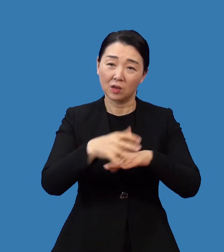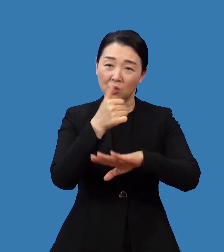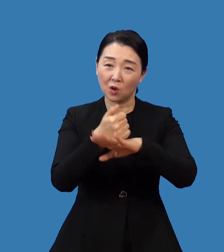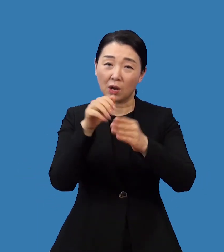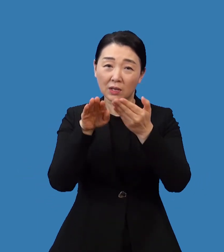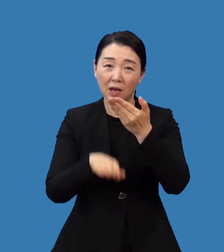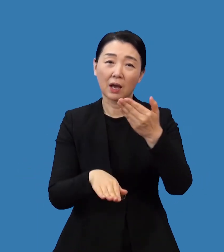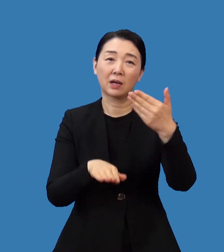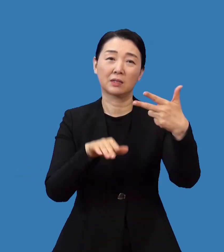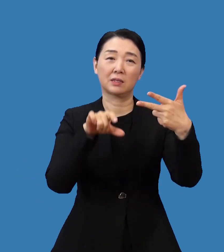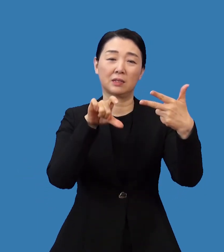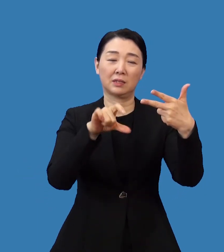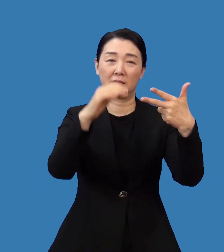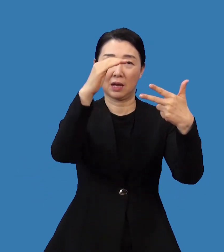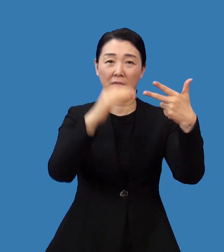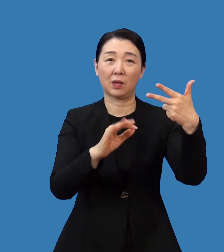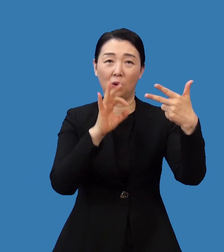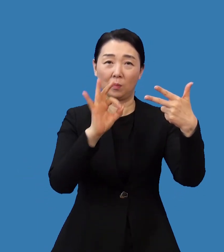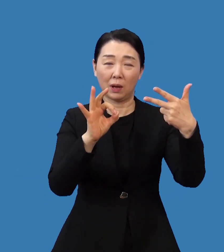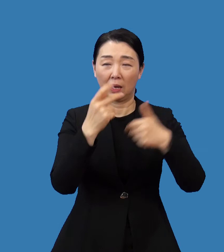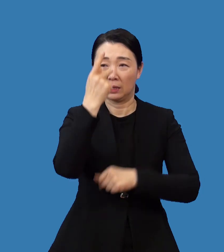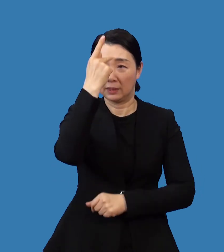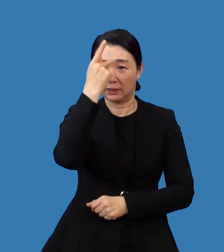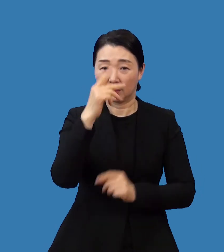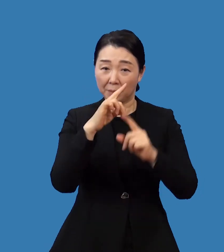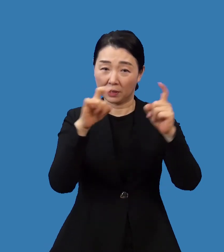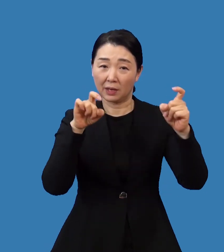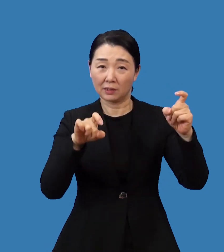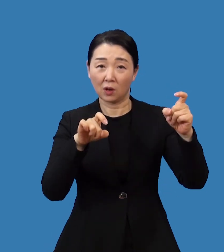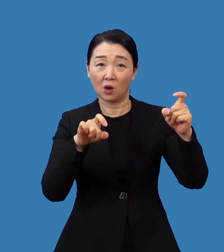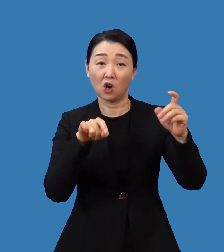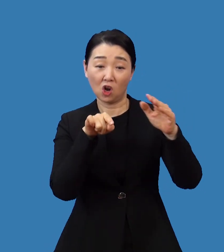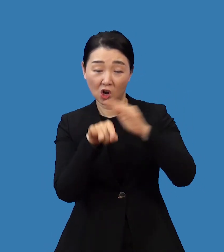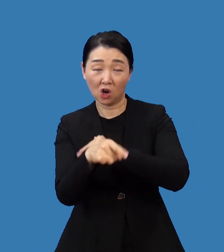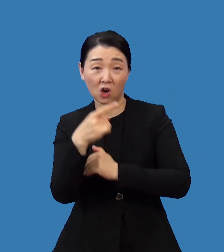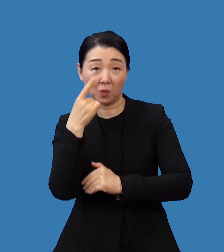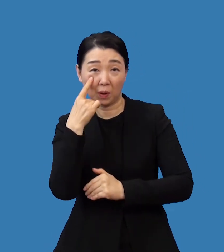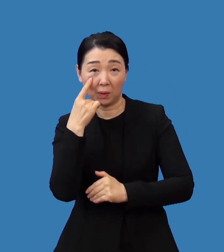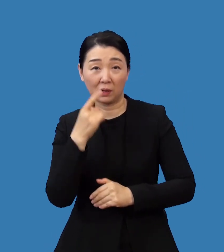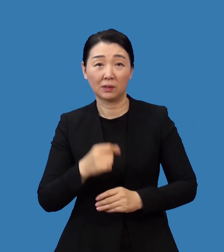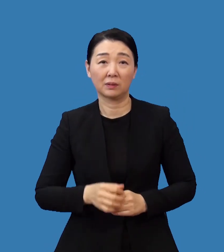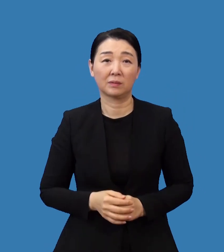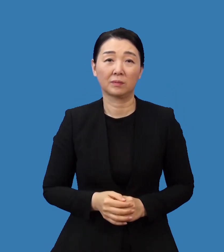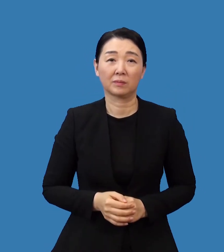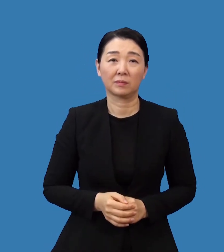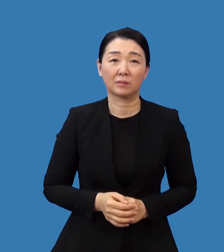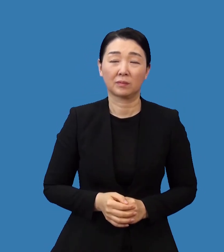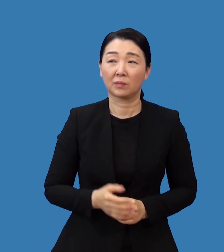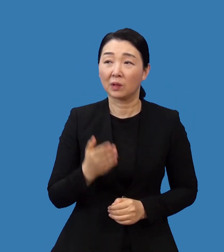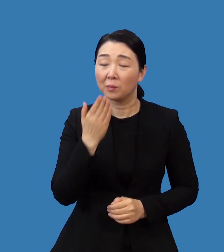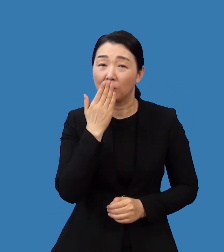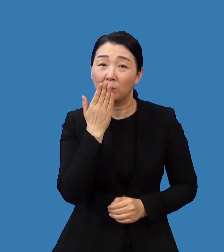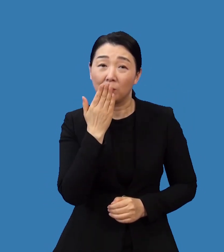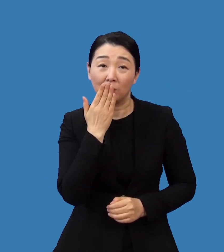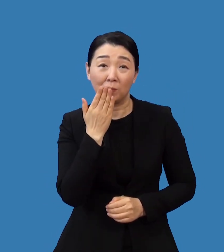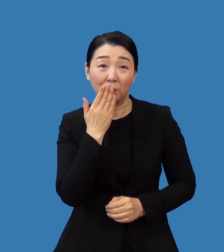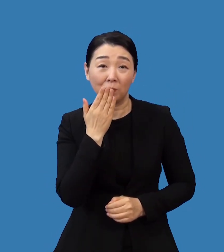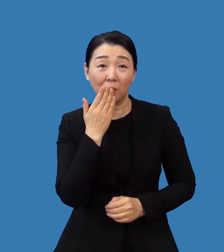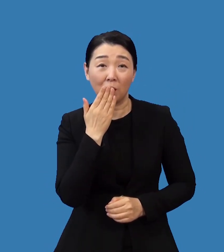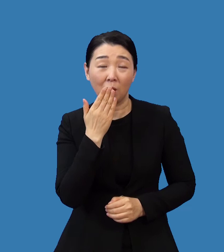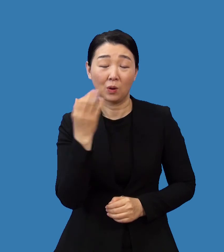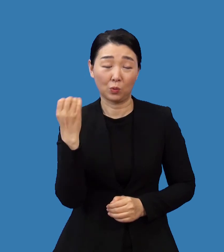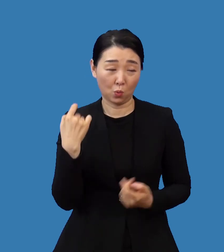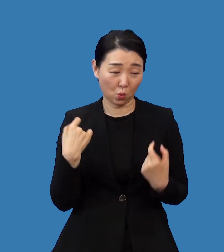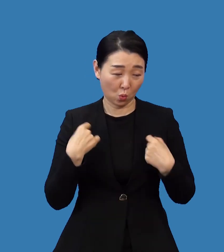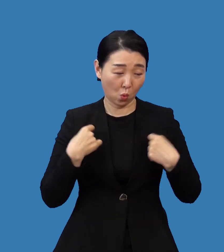보면 놀라운 일은 사마리아라는 성에는 거기 가면 먹을 것이 또